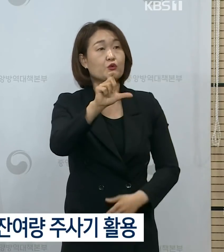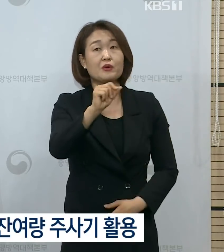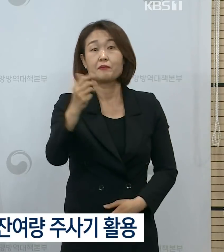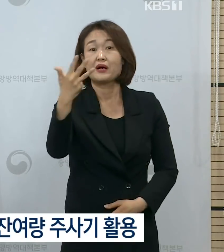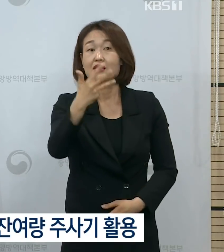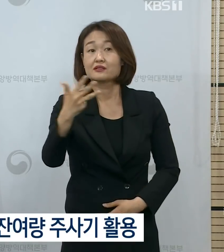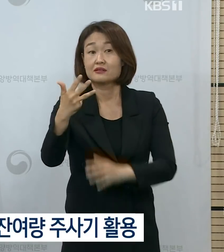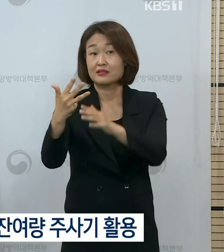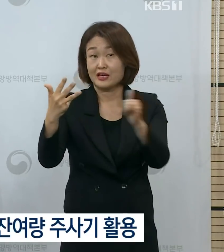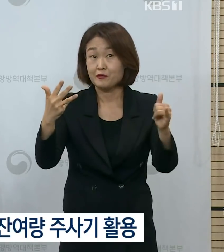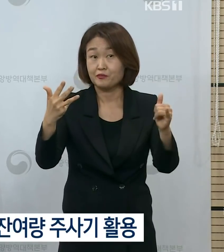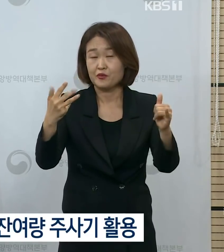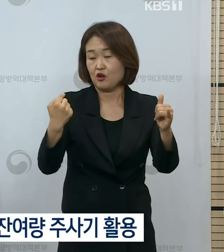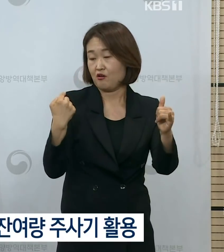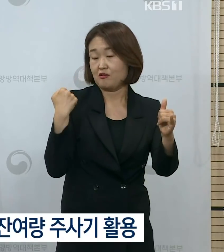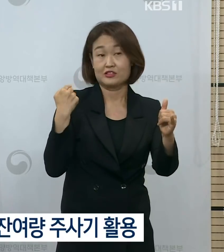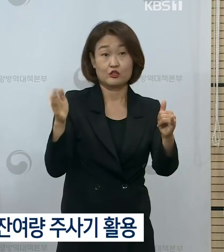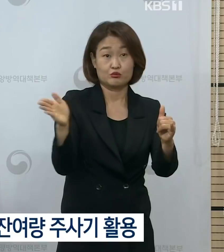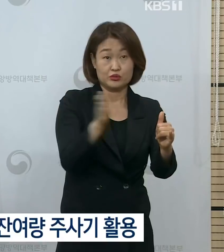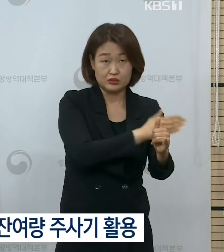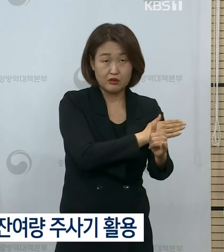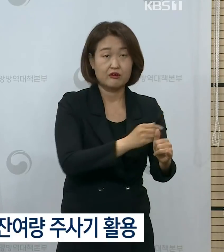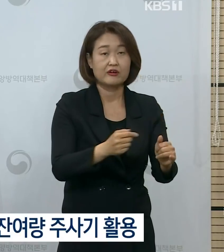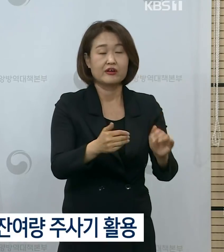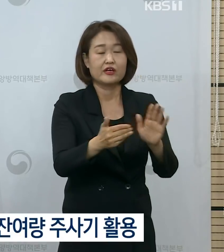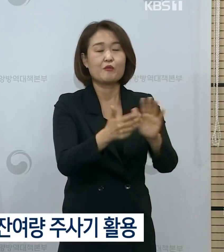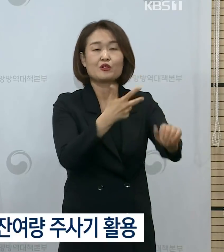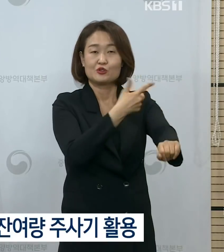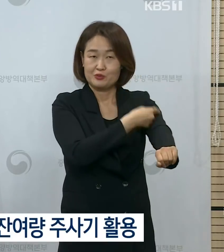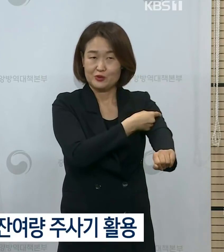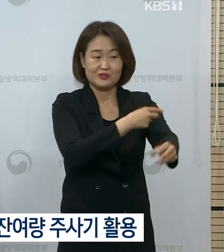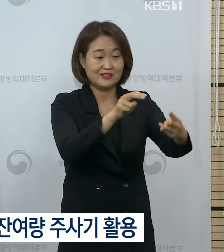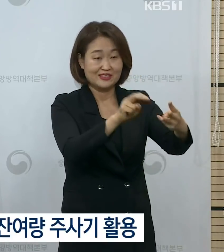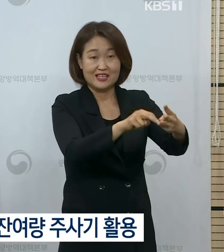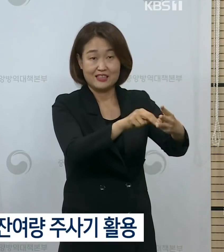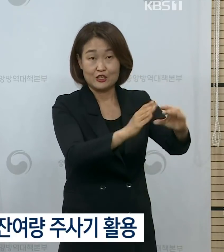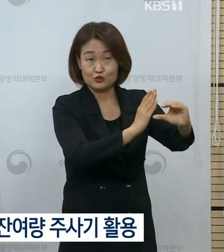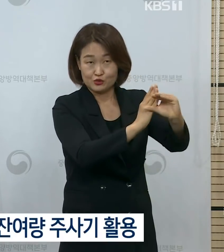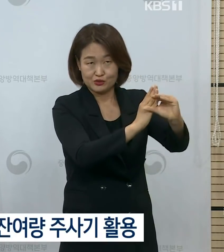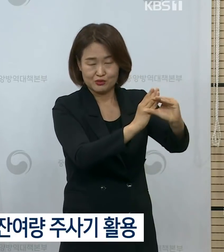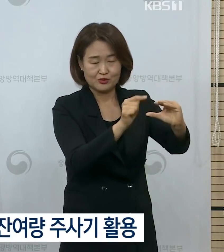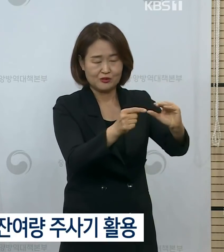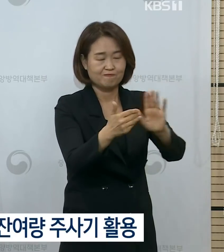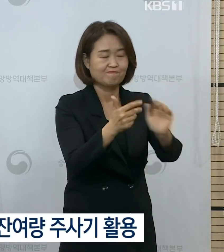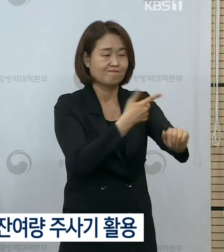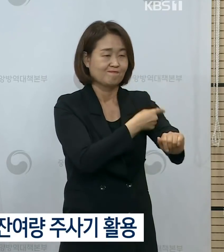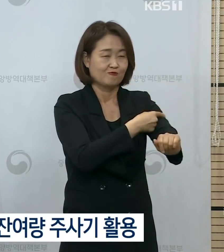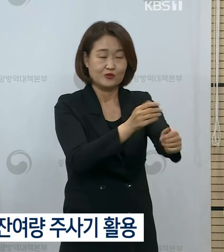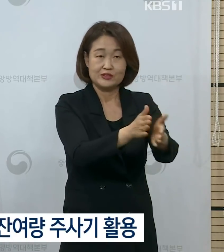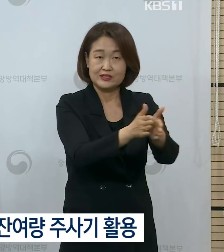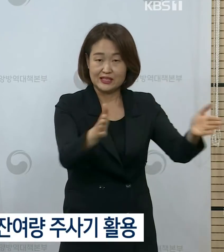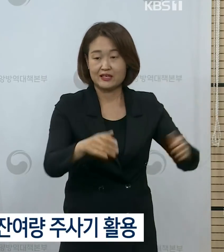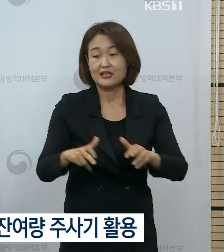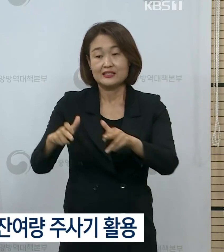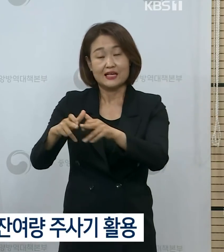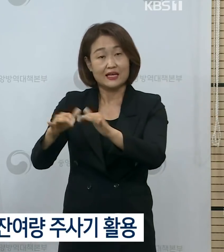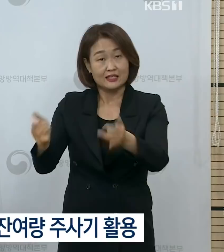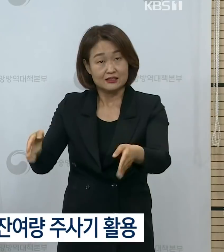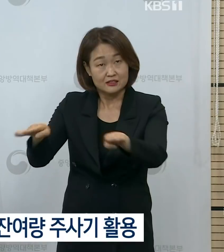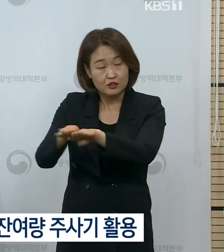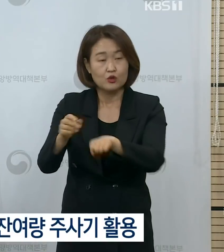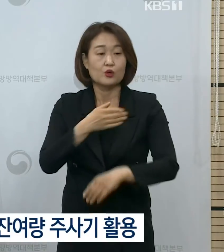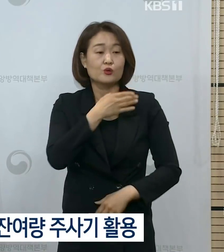8천여 명의 경우에는 어제부터 예방접종 센터를 통해서 접종을 시작하였습니다. 장애인 시설, 노인